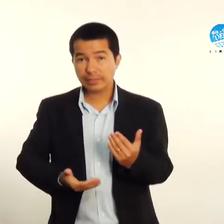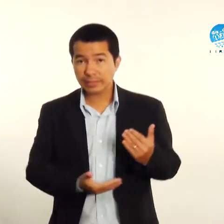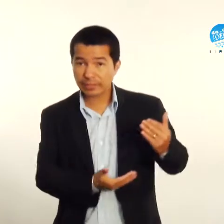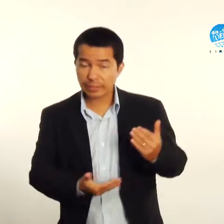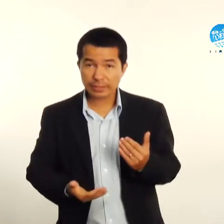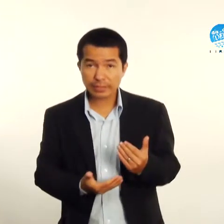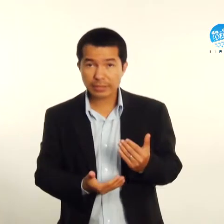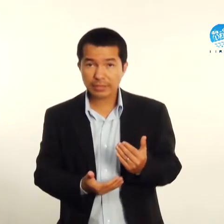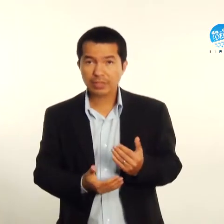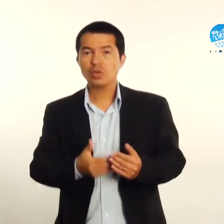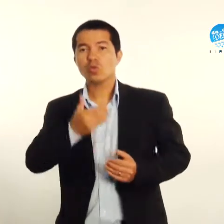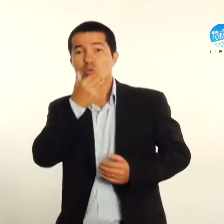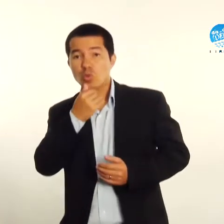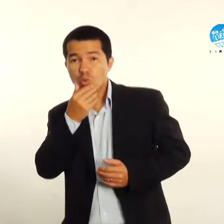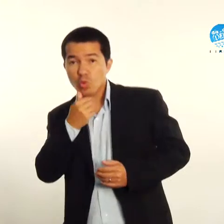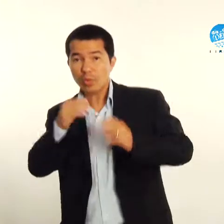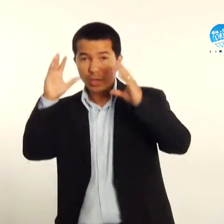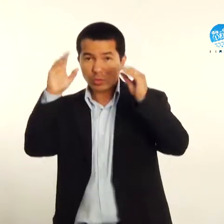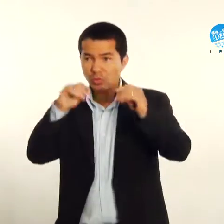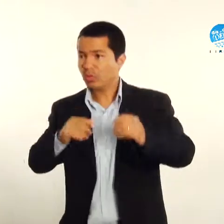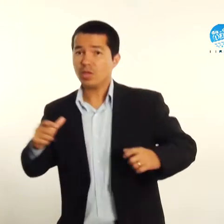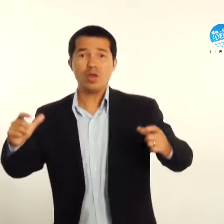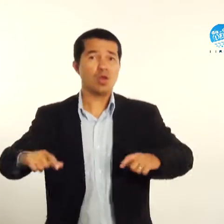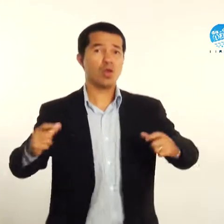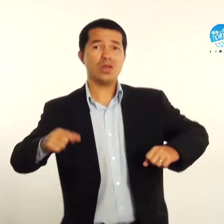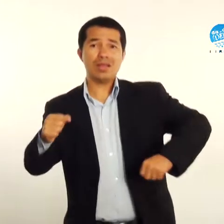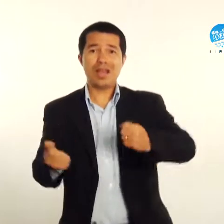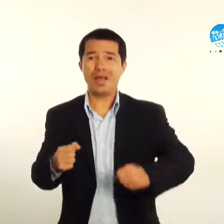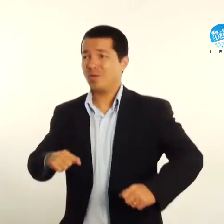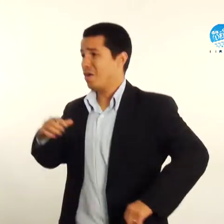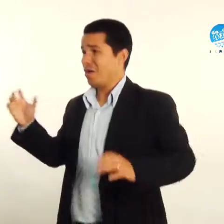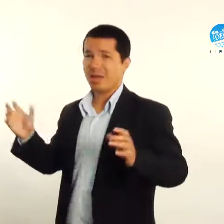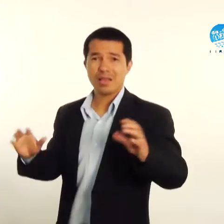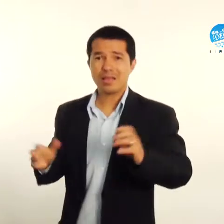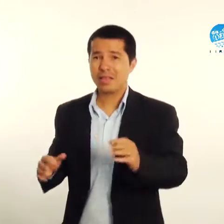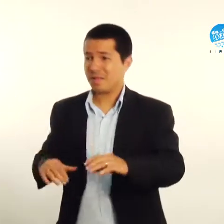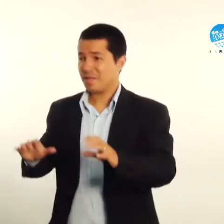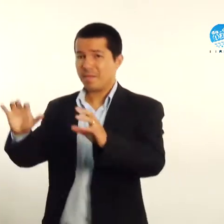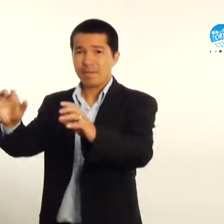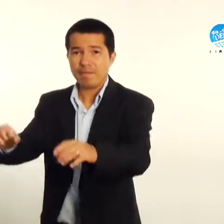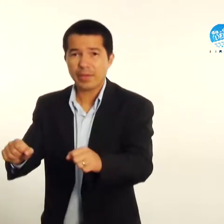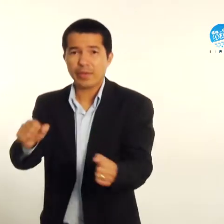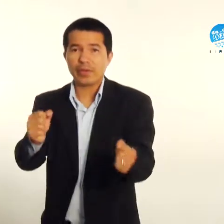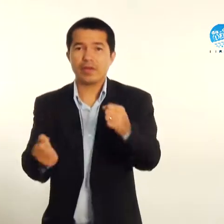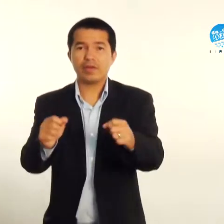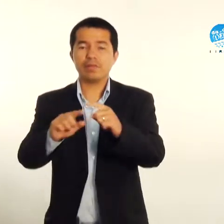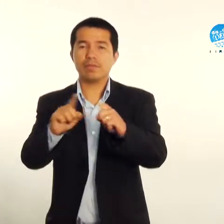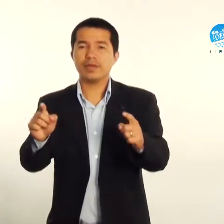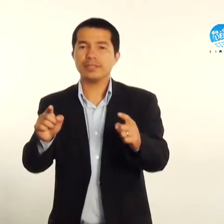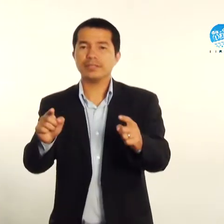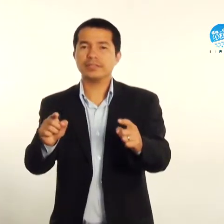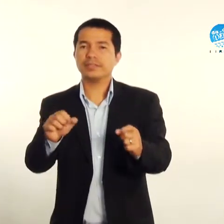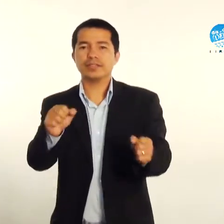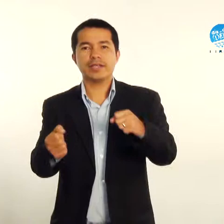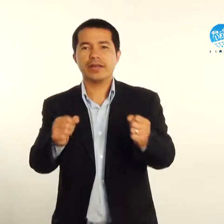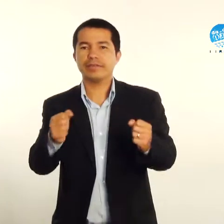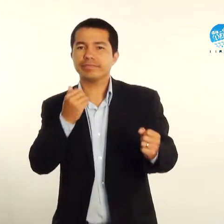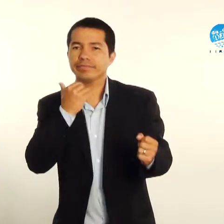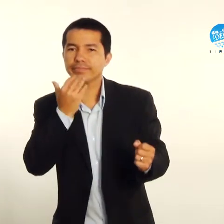nascer. E ele saiu de noite para pegar o carro, para levar a esposa dele no hospital, e o pneu